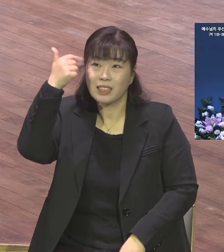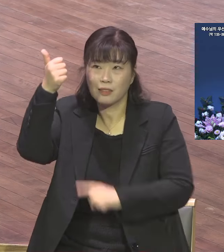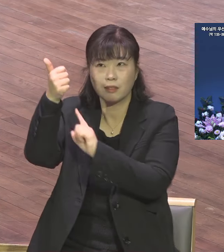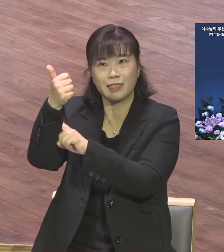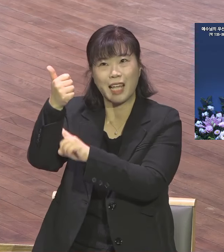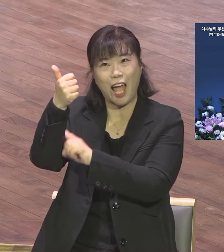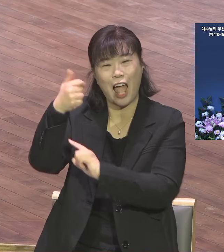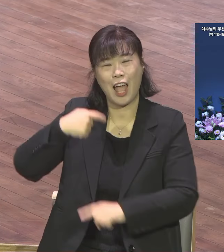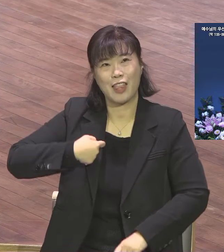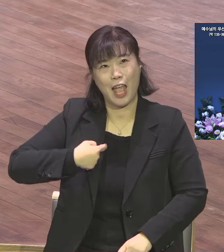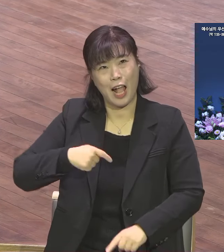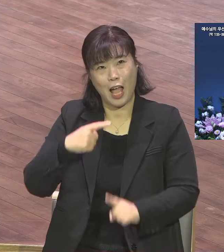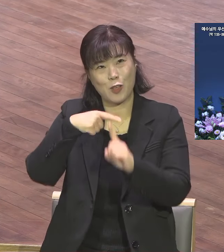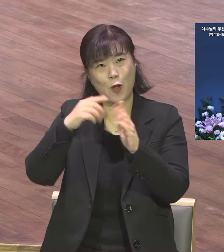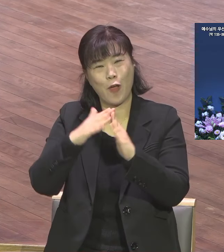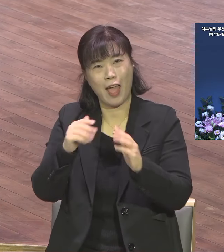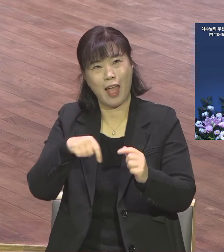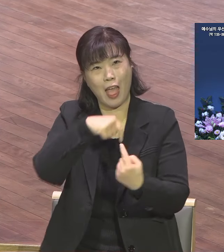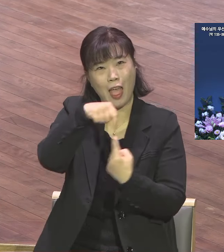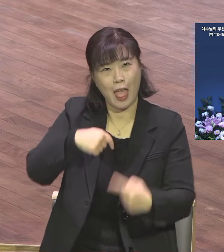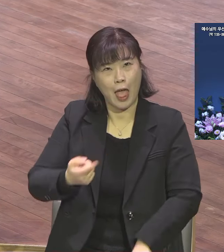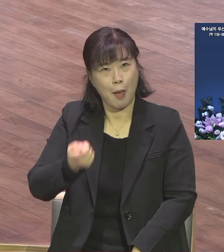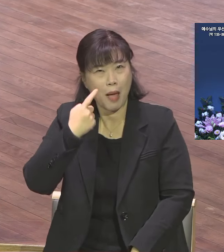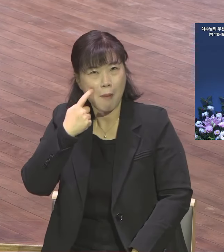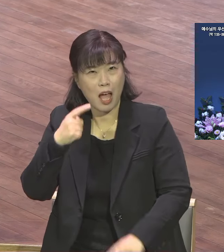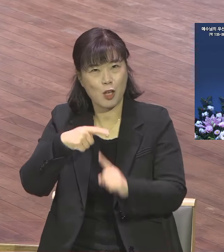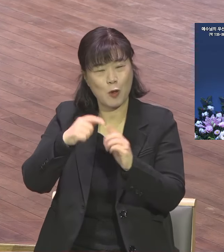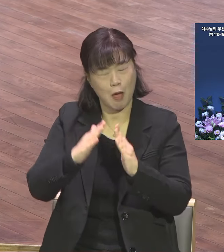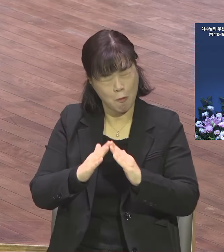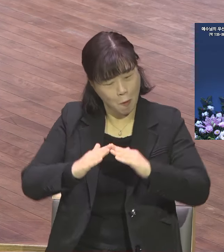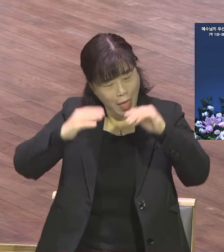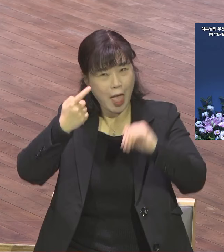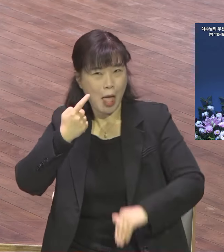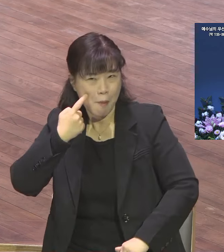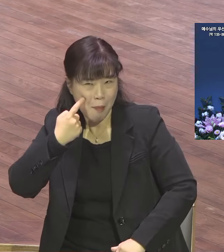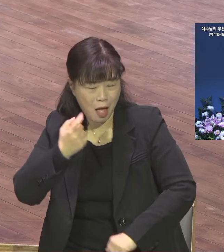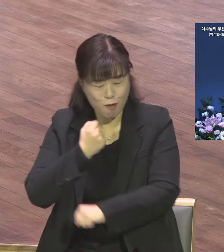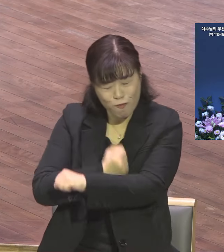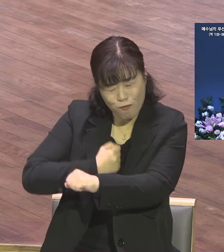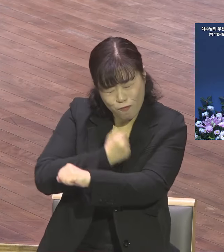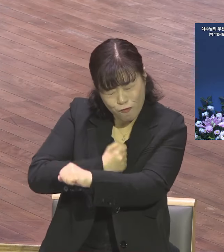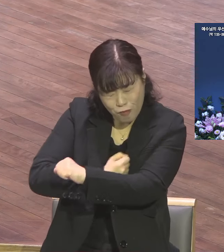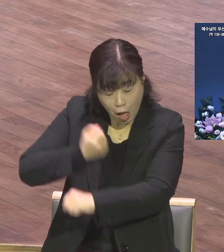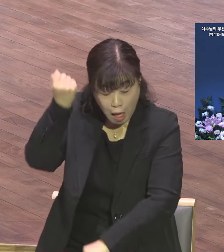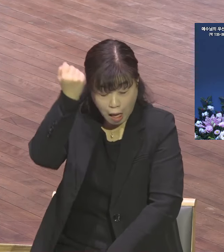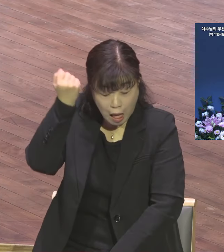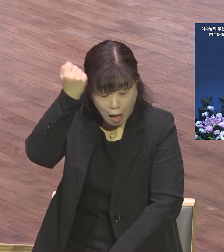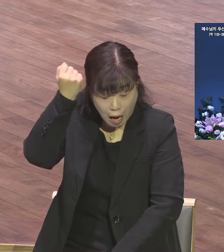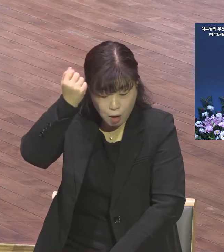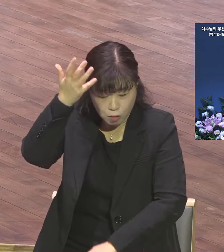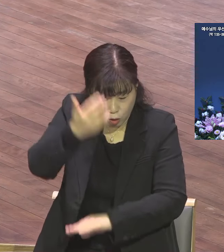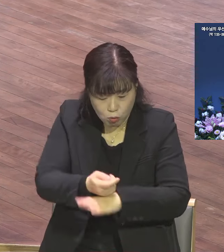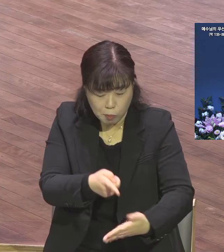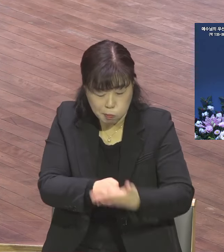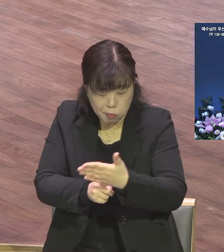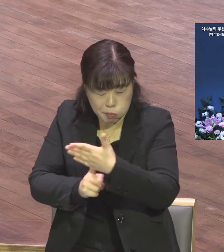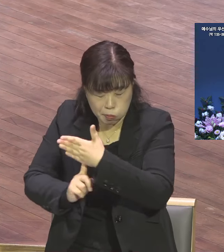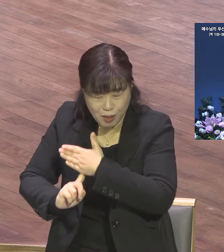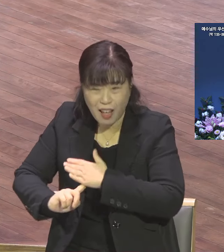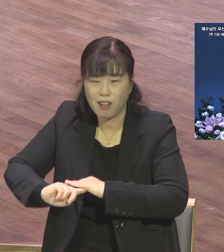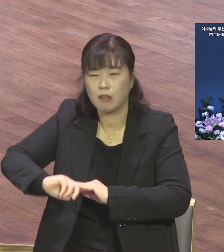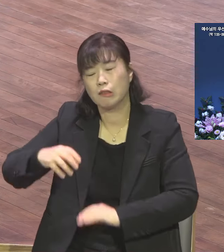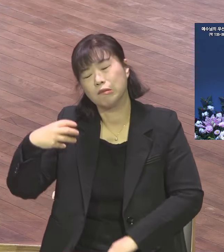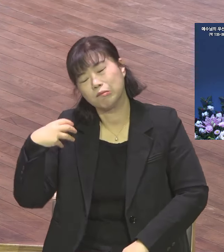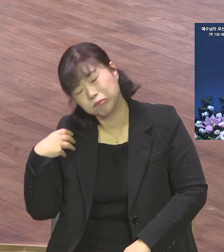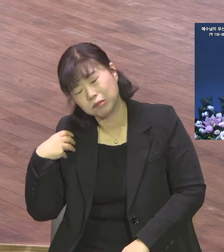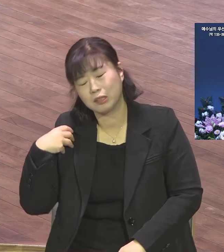하는 것처럼 내가 다 하는 거지. 그렇게 해버리면 본인이 고생한다니까요. 교회도 힘들어요.